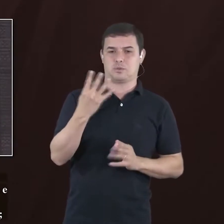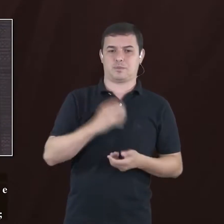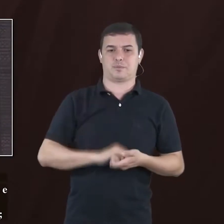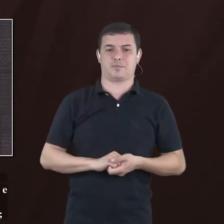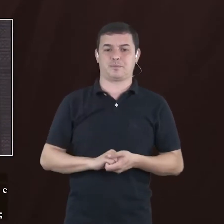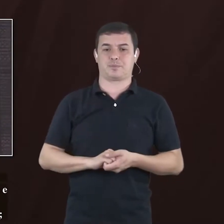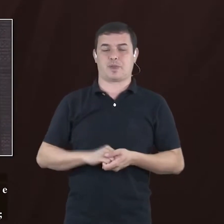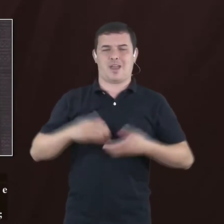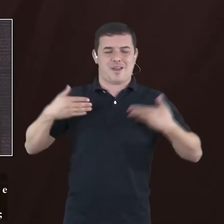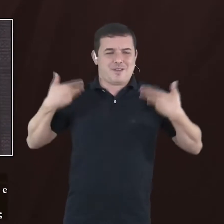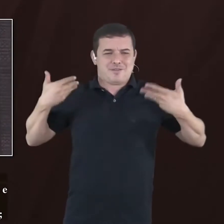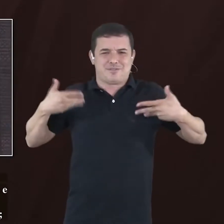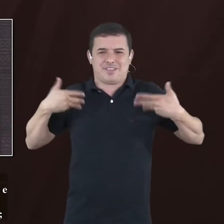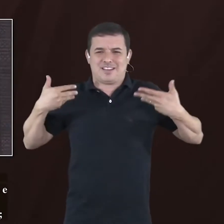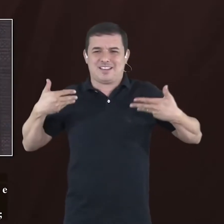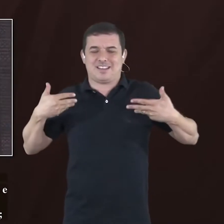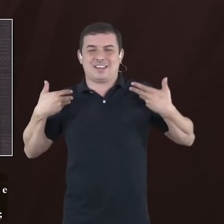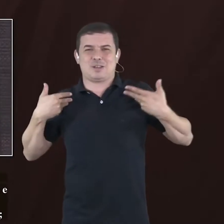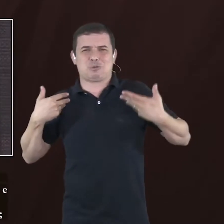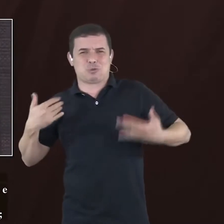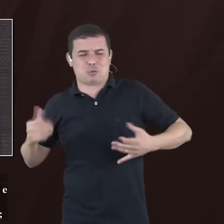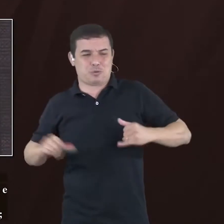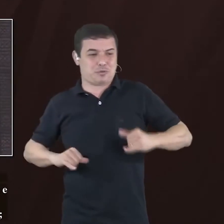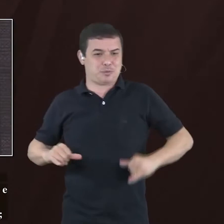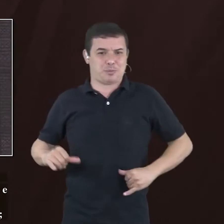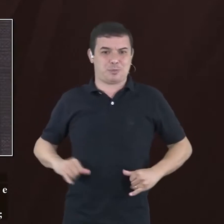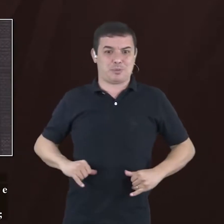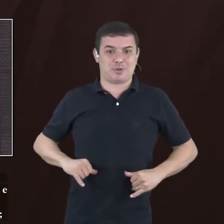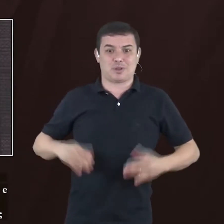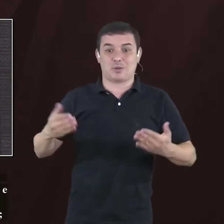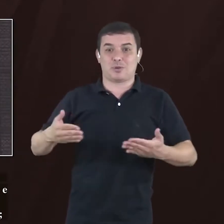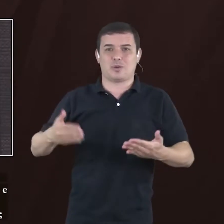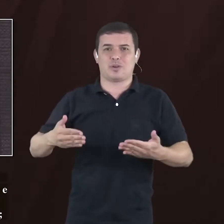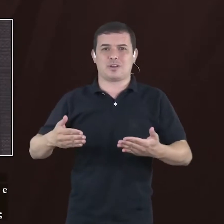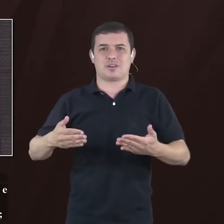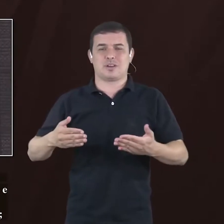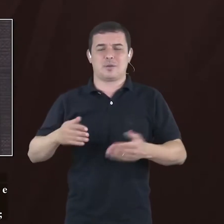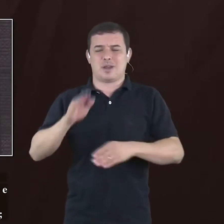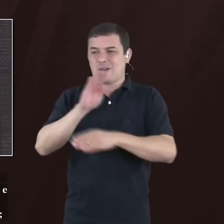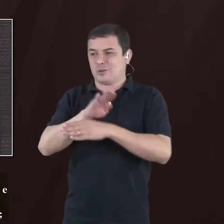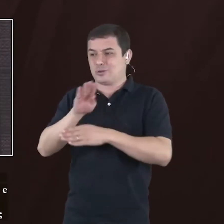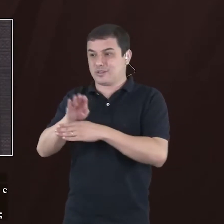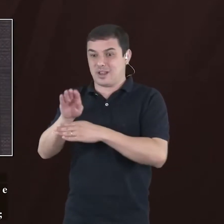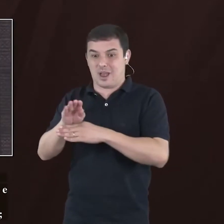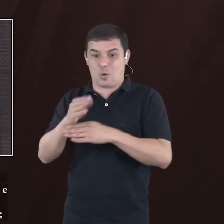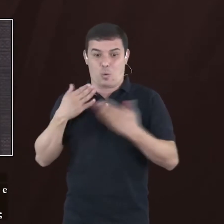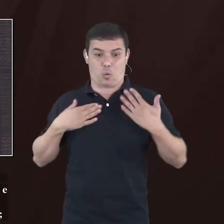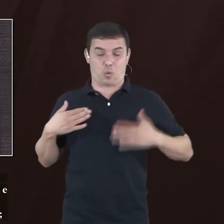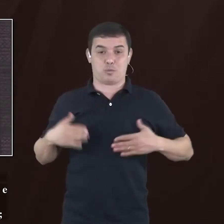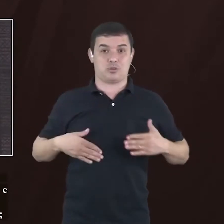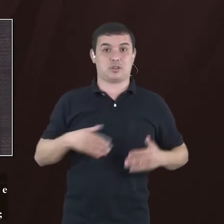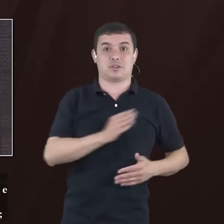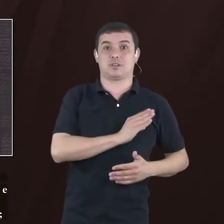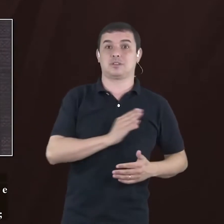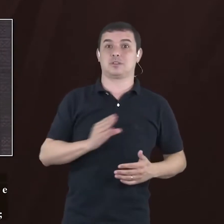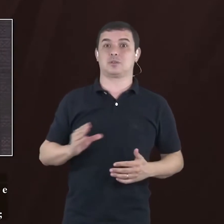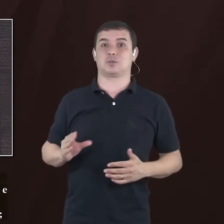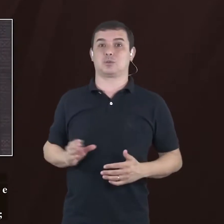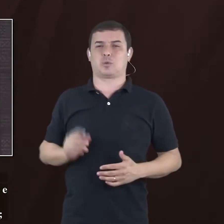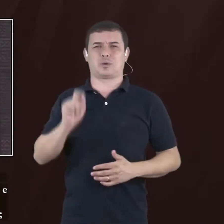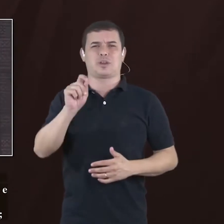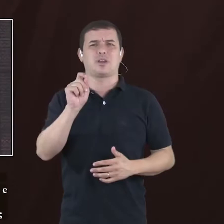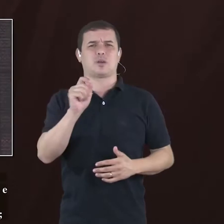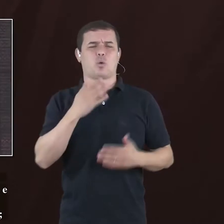o que resta das aflições de Cristo na minha carne, a favor do seu corpo, que é a igreja. Então, queridos